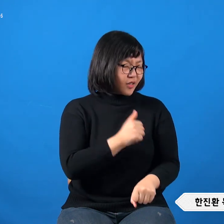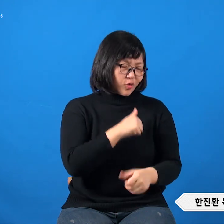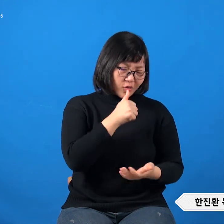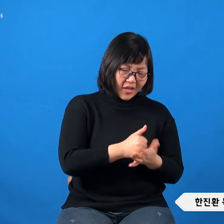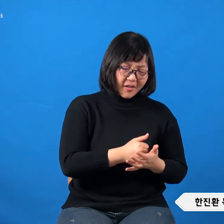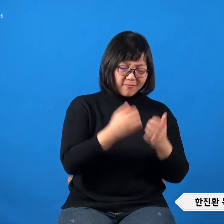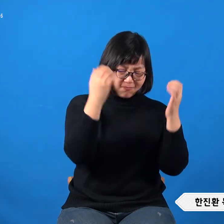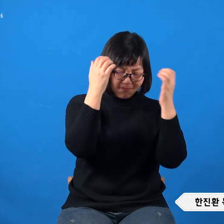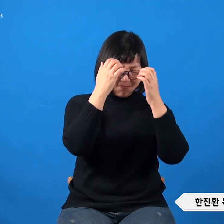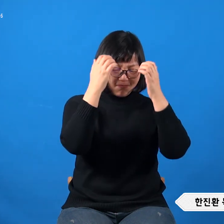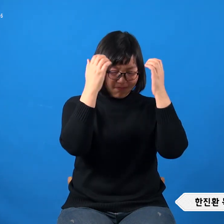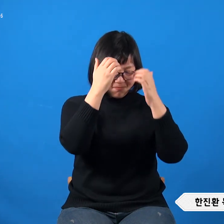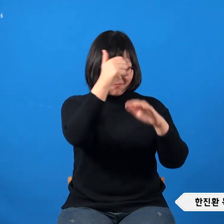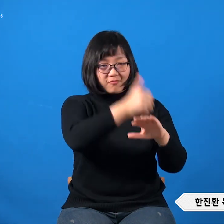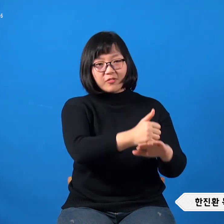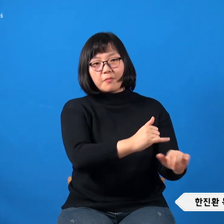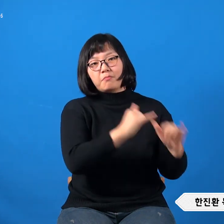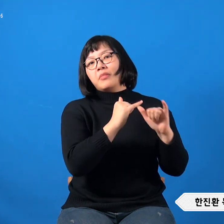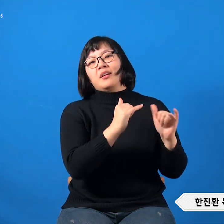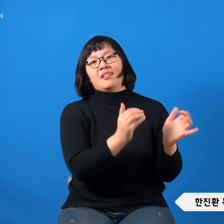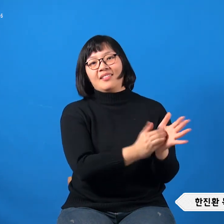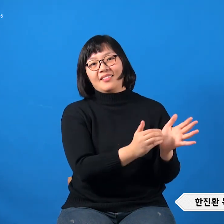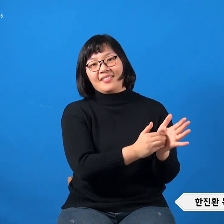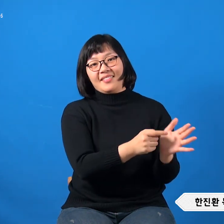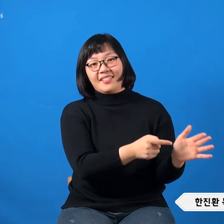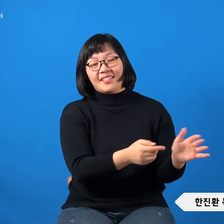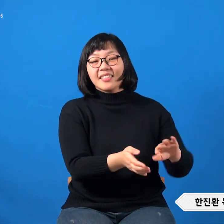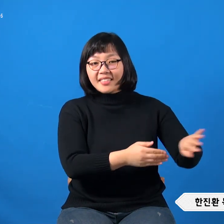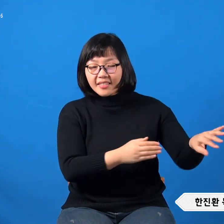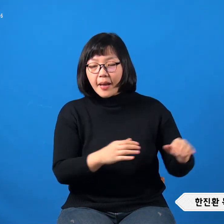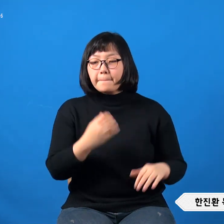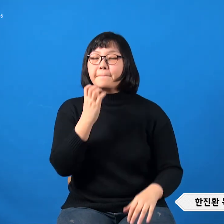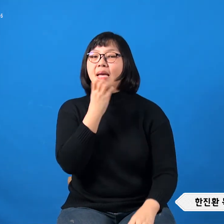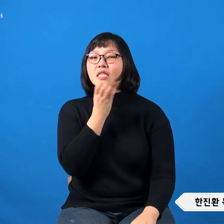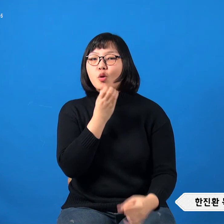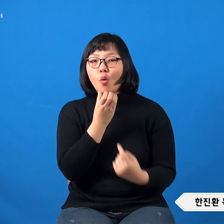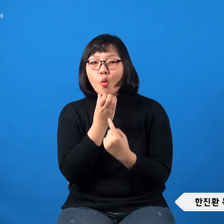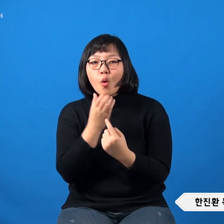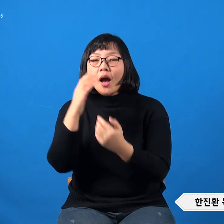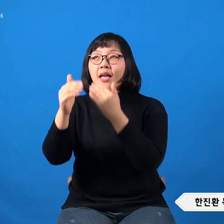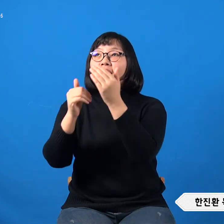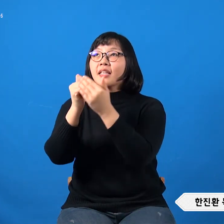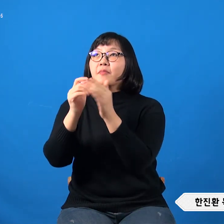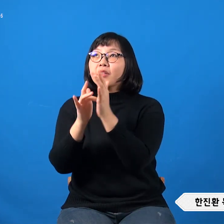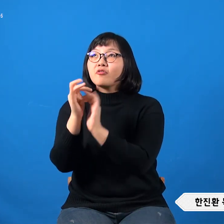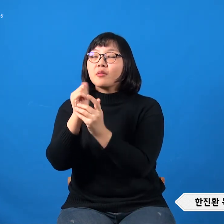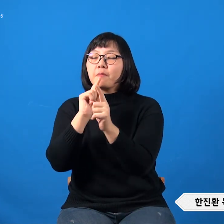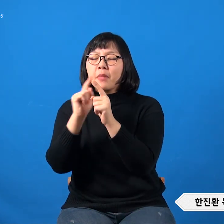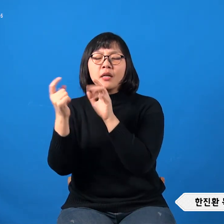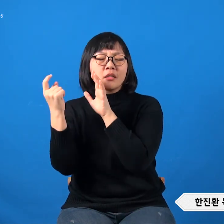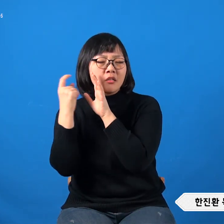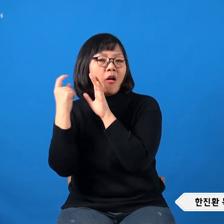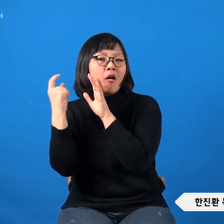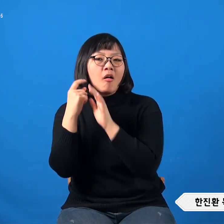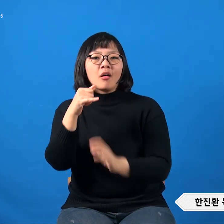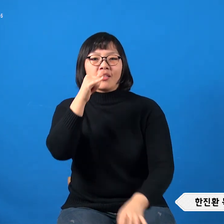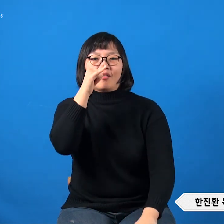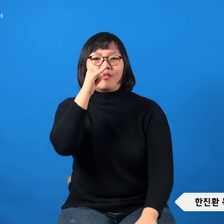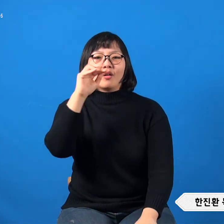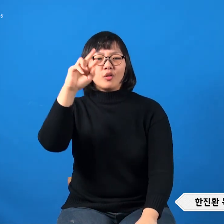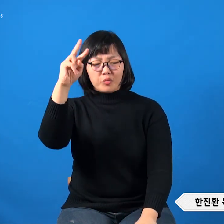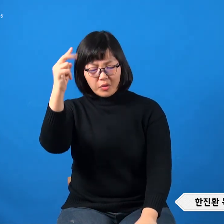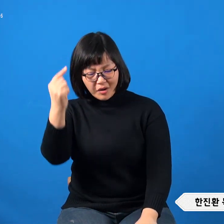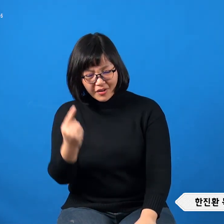자책하고 절망하고 하다가 죽고 말았습니다. 그러나 베드로는 주님의 음성을 들었습니다.